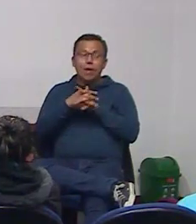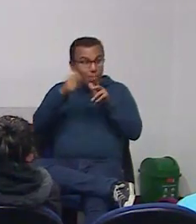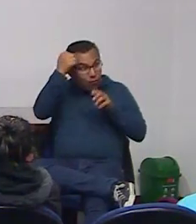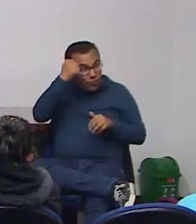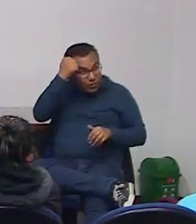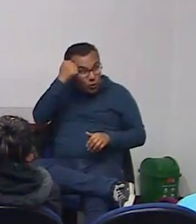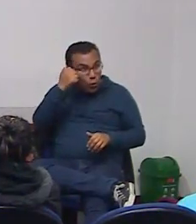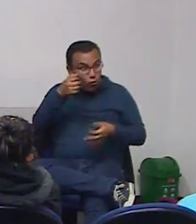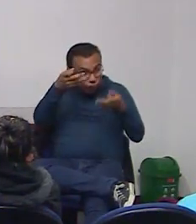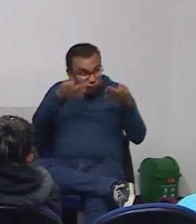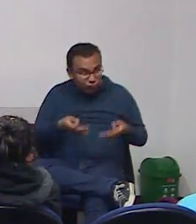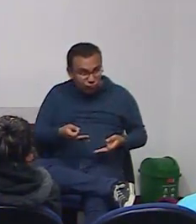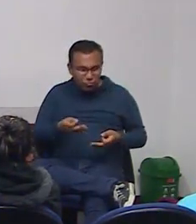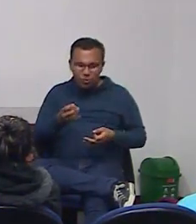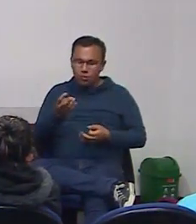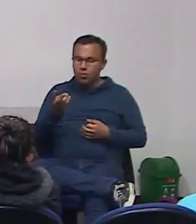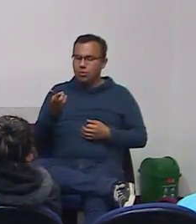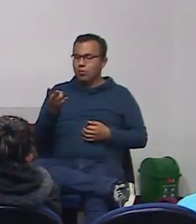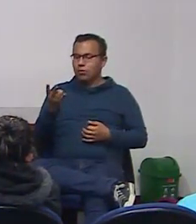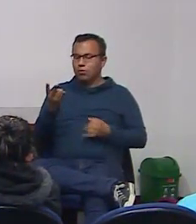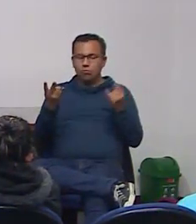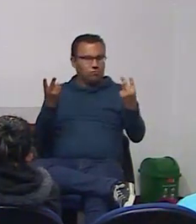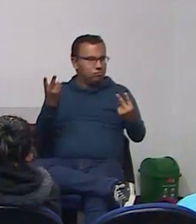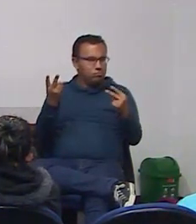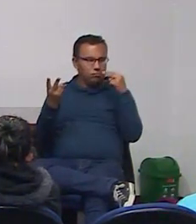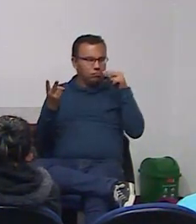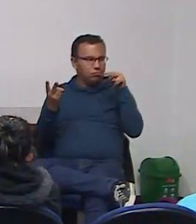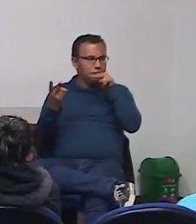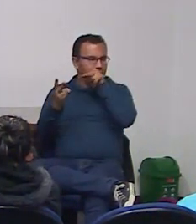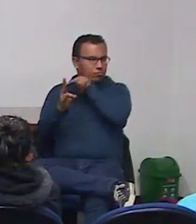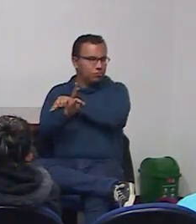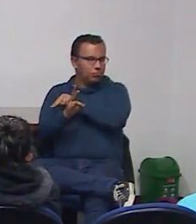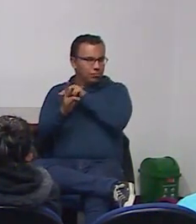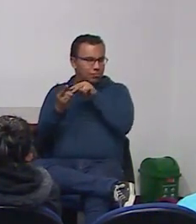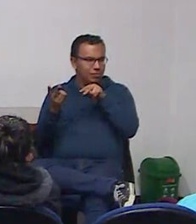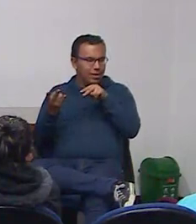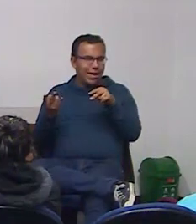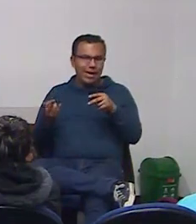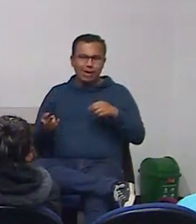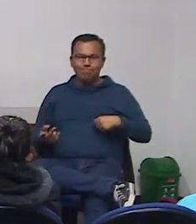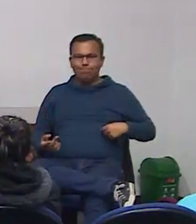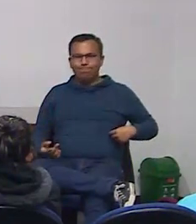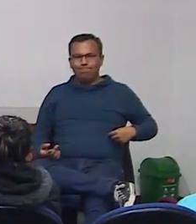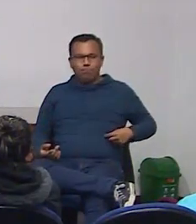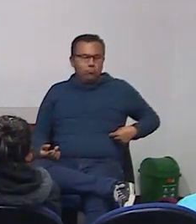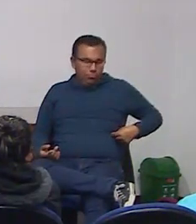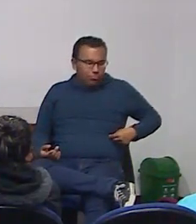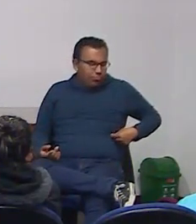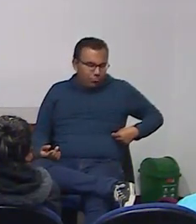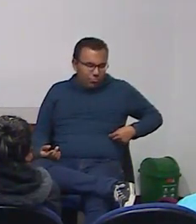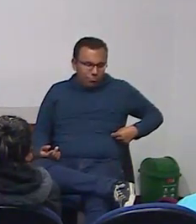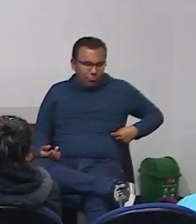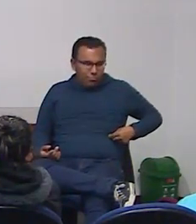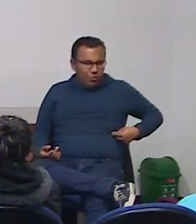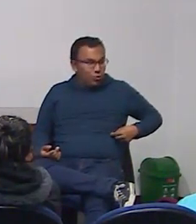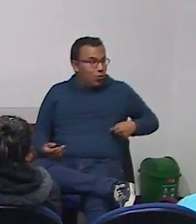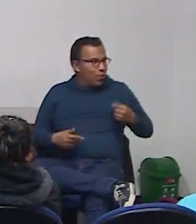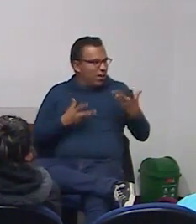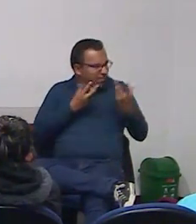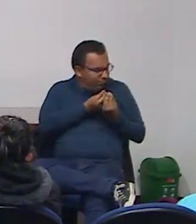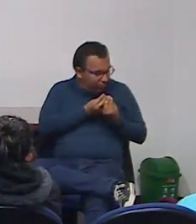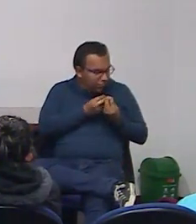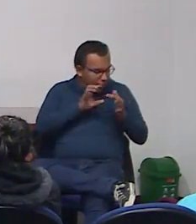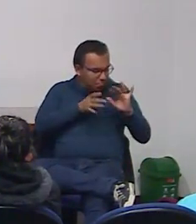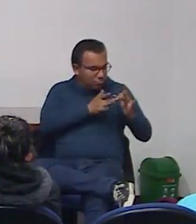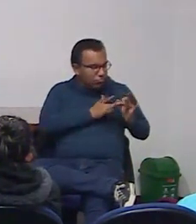maestro sí como tal también es muy diferente e Entonces nos complementamos bastante y